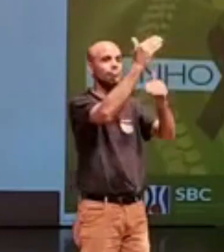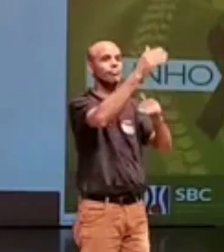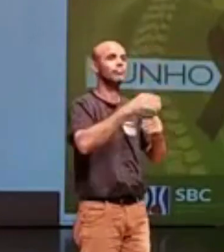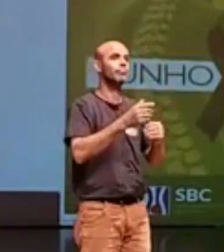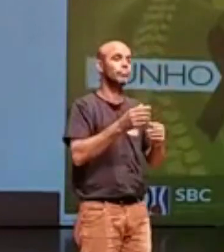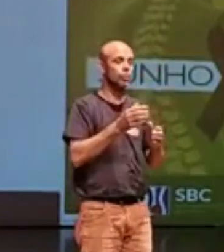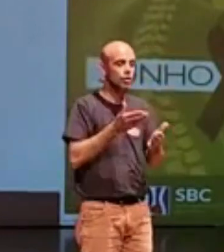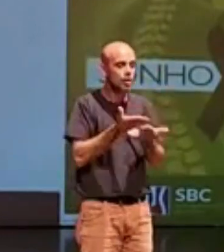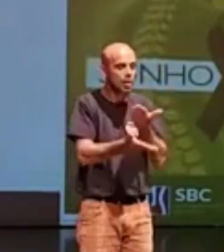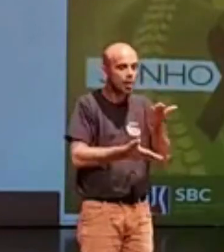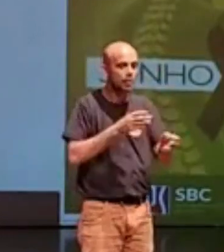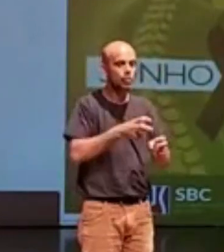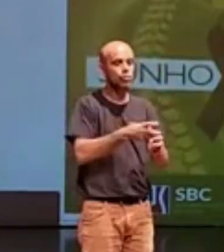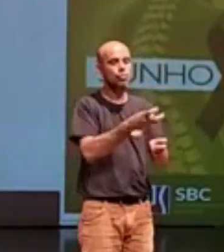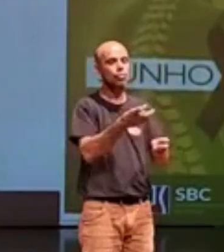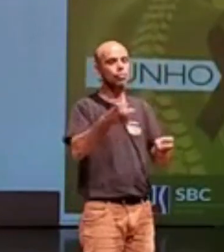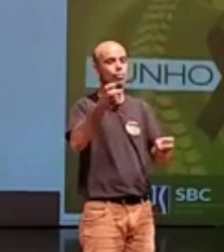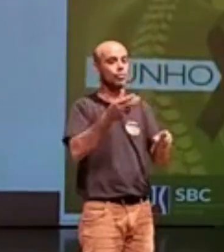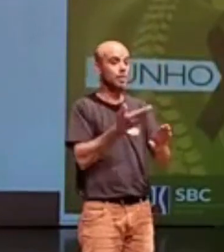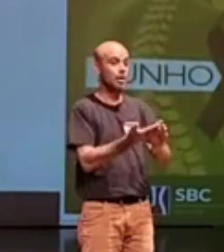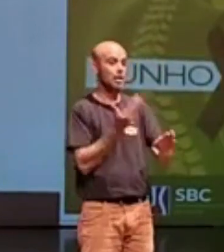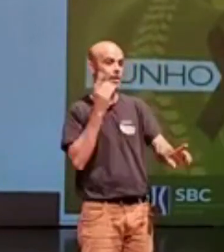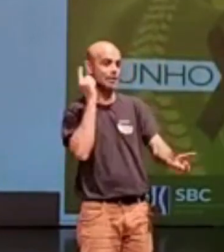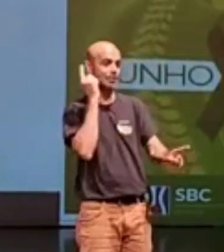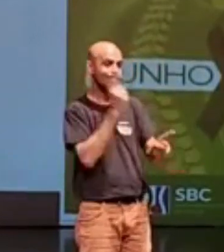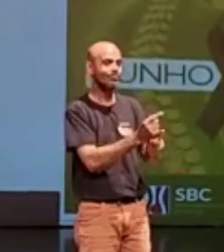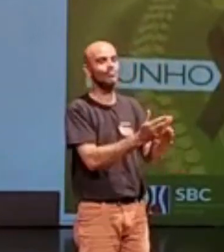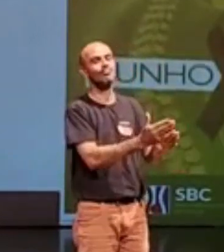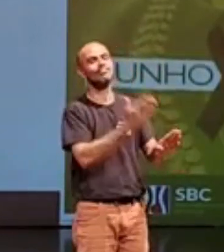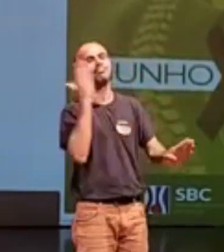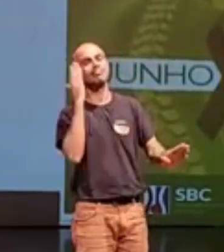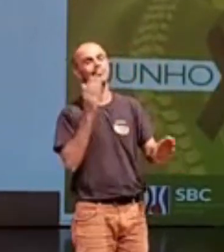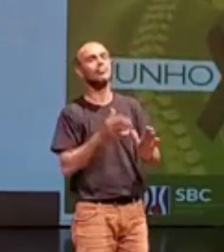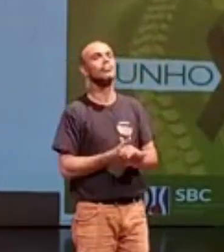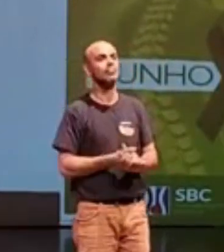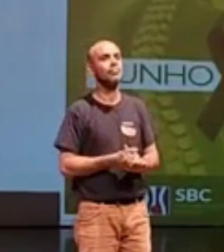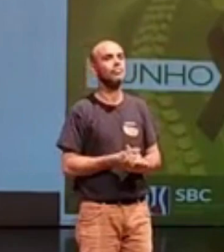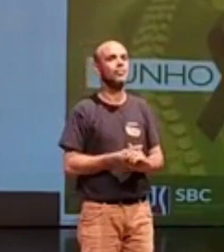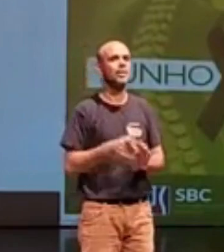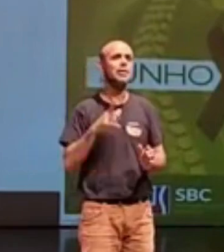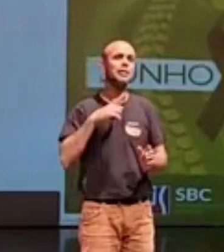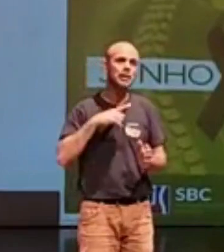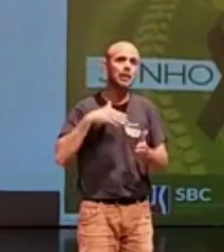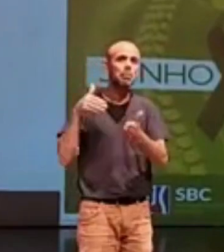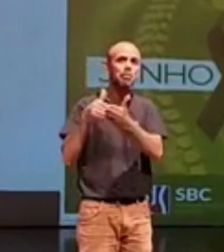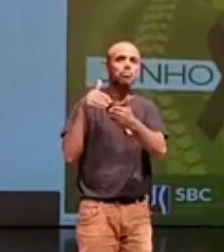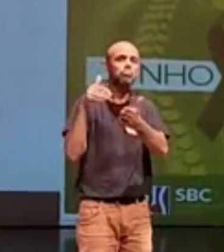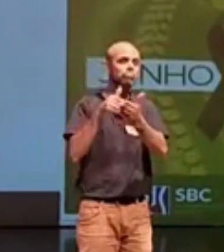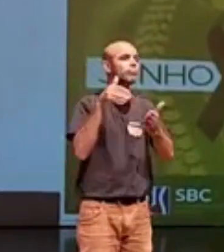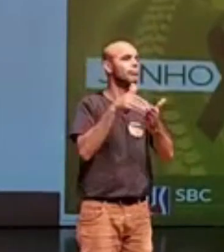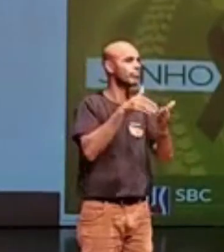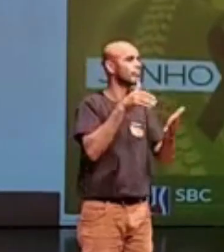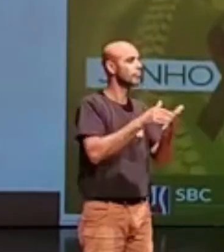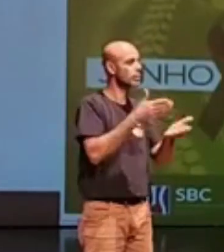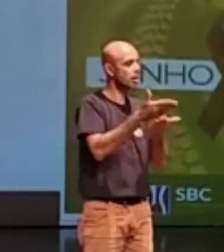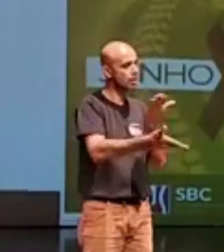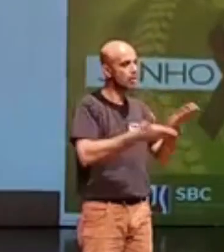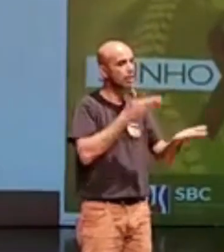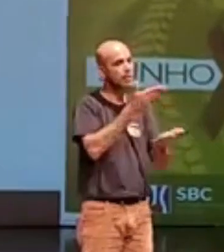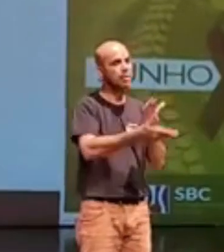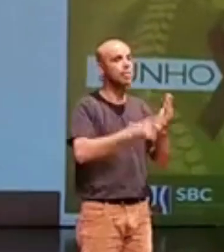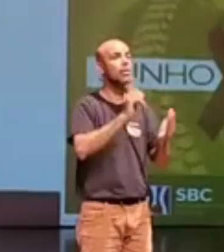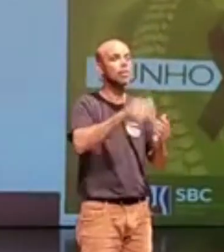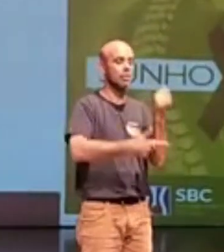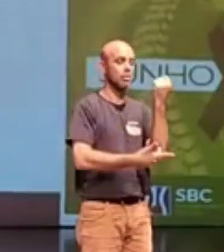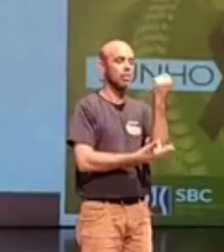sem dúvida alguma, é o diagnóstico precoce. Lógico, nós temos todos esses empecilhos para realizar o tratamento de quem é